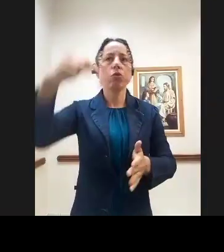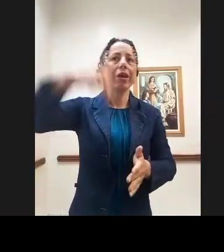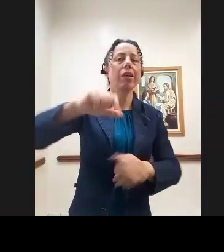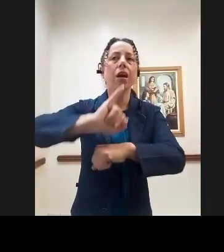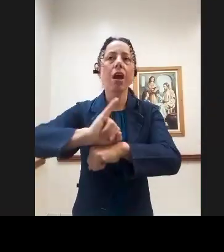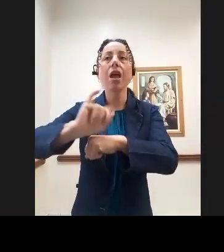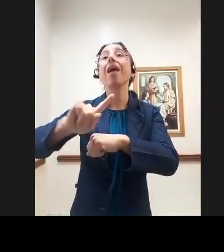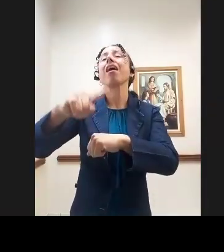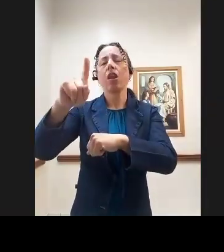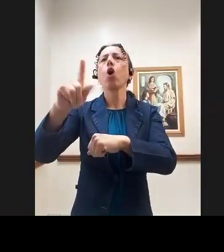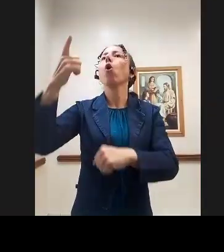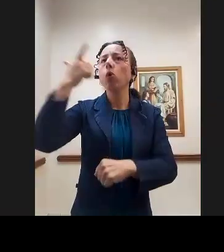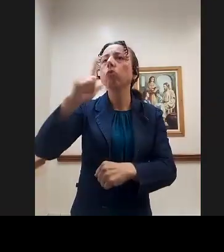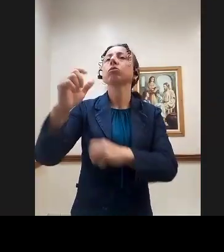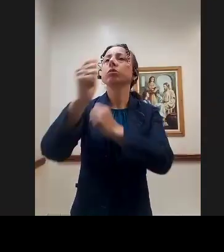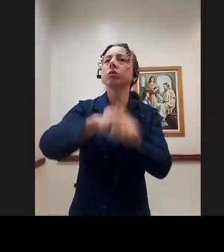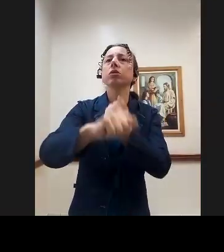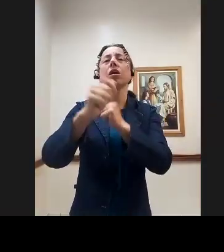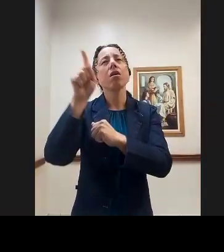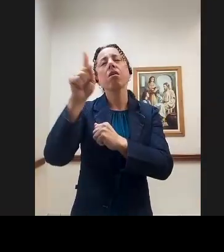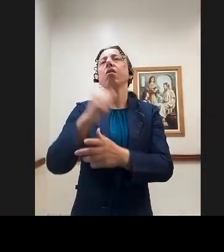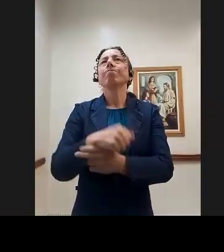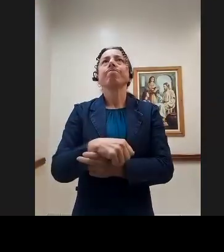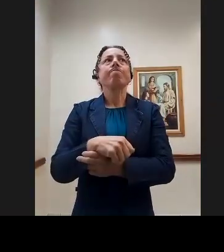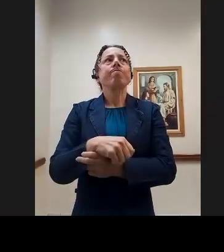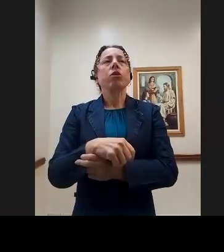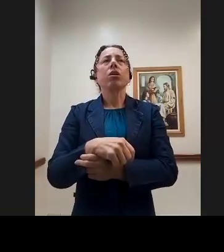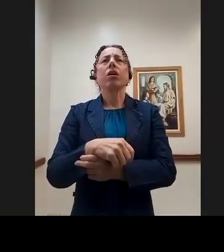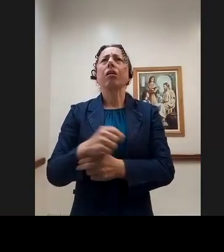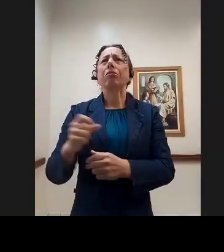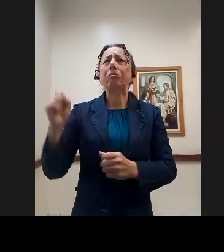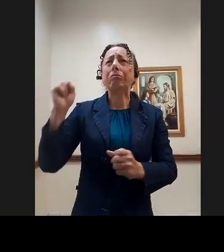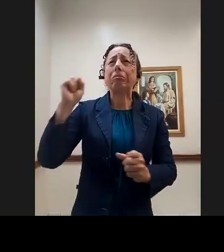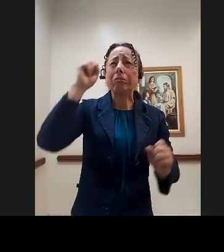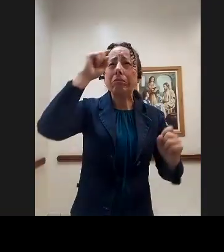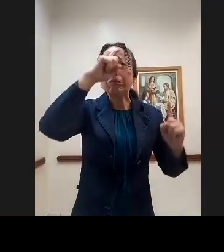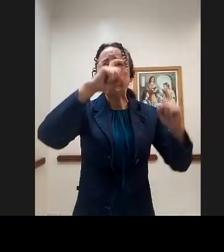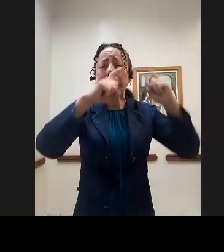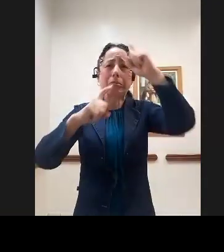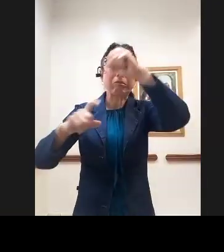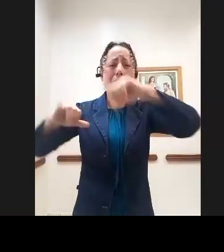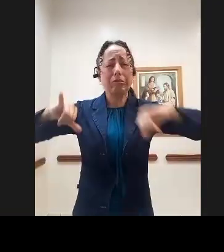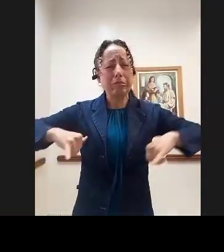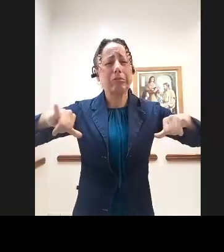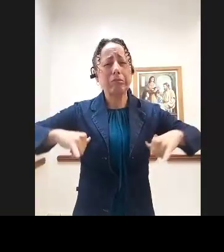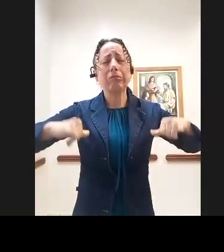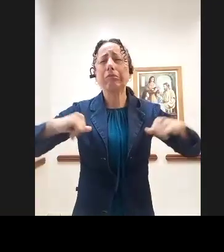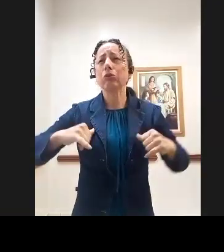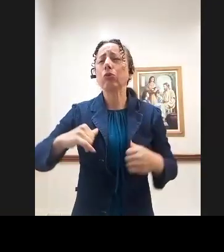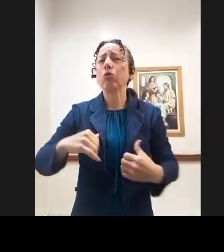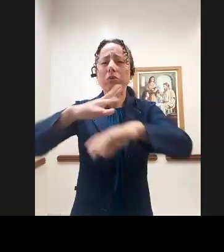E ela sofreu, ela pegou uma doença muito grave e ela ficou muito magra, ficou